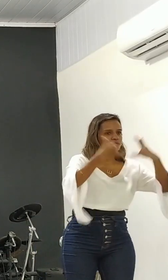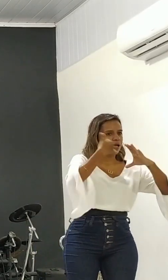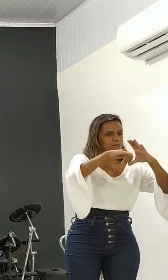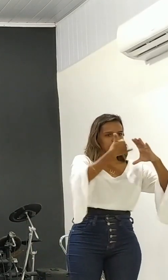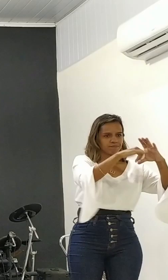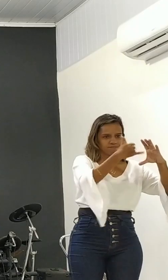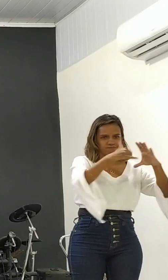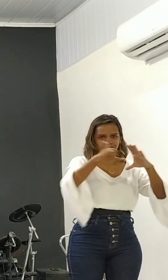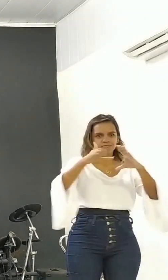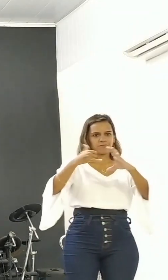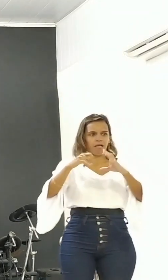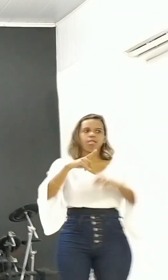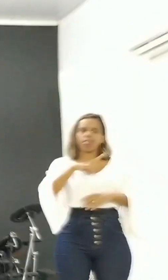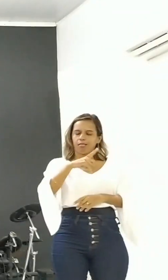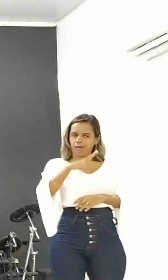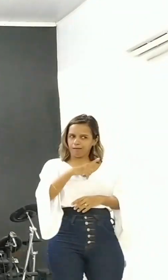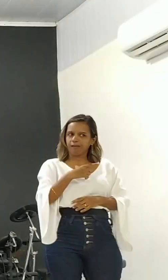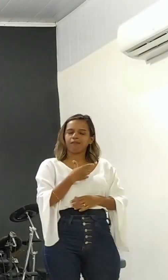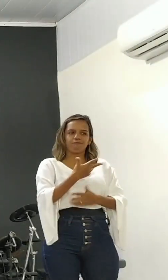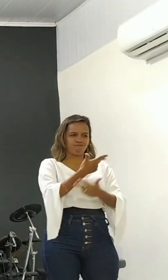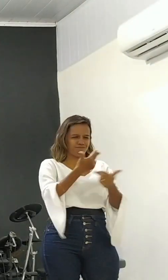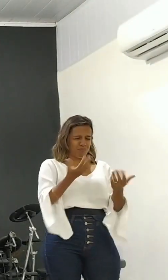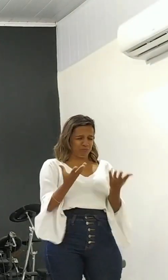WhatsApp. Gente pra caramba.